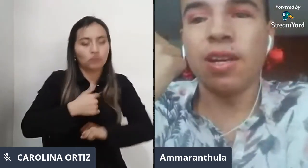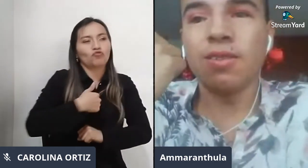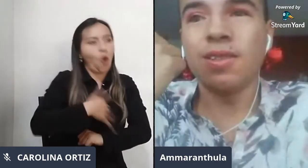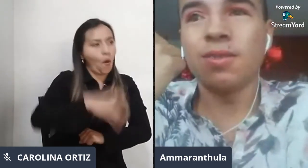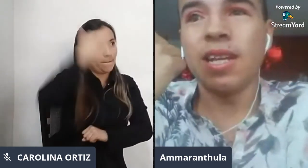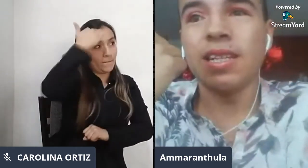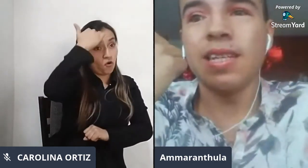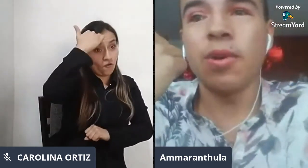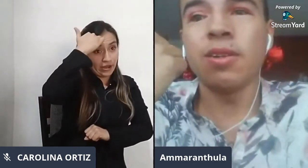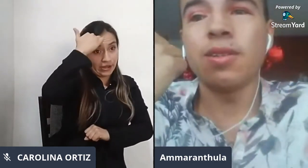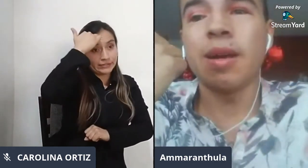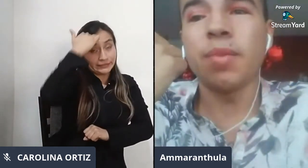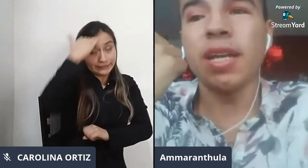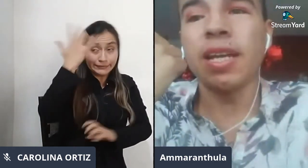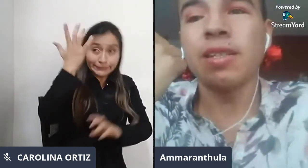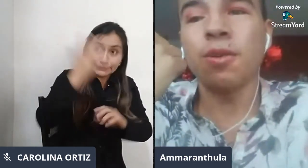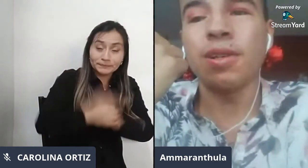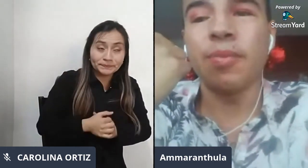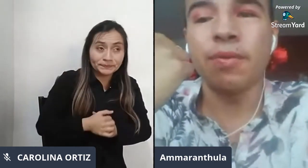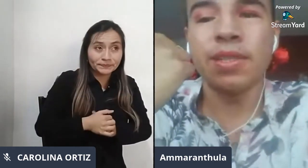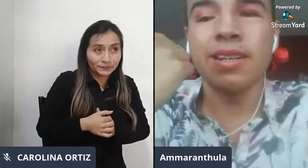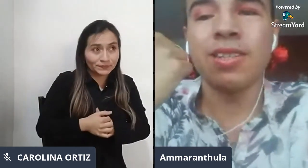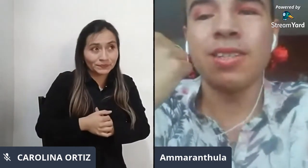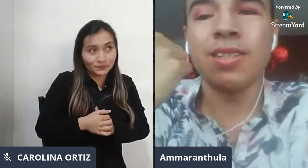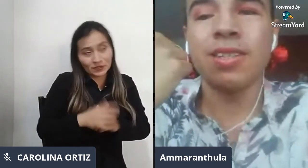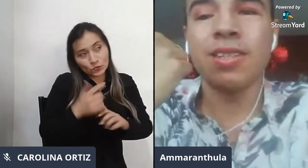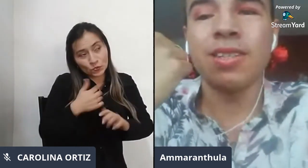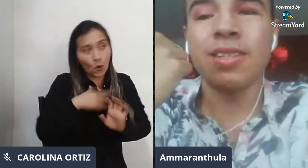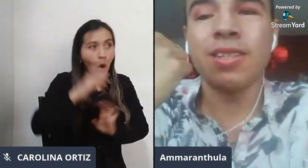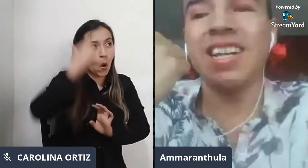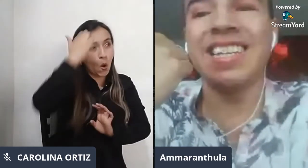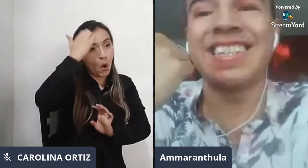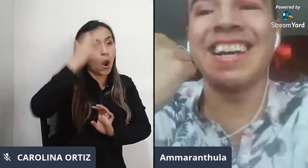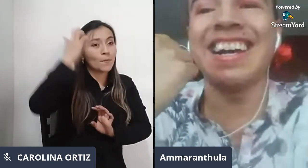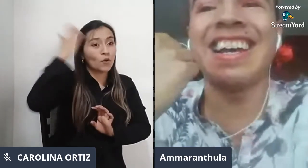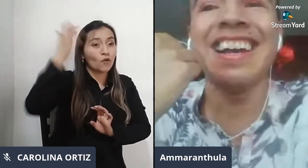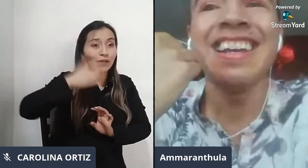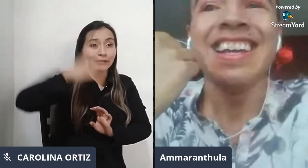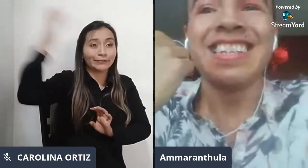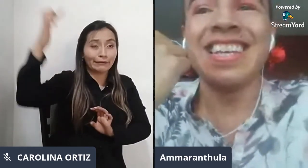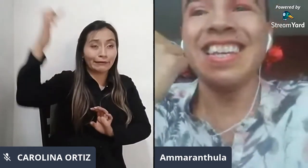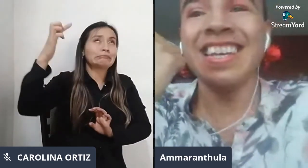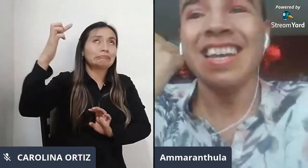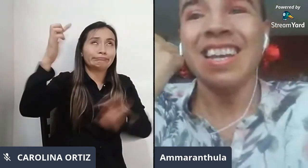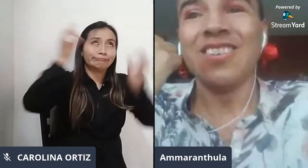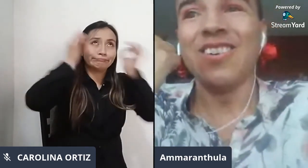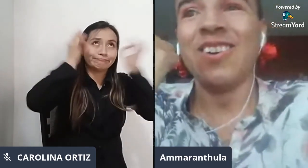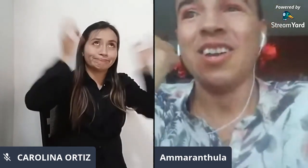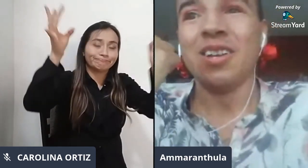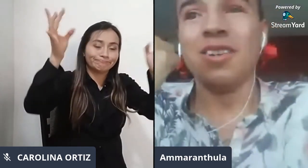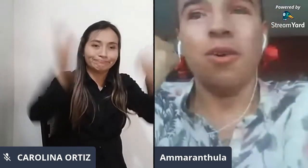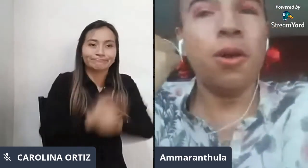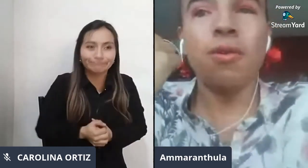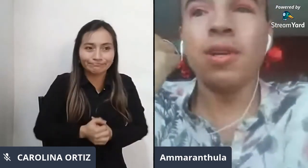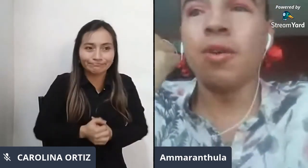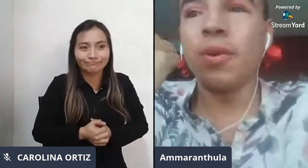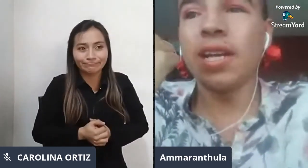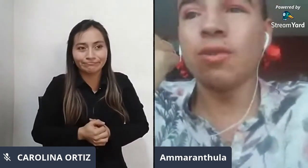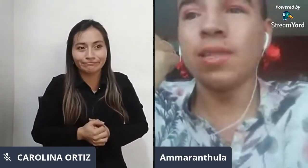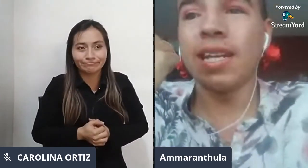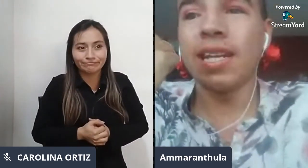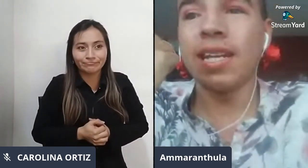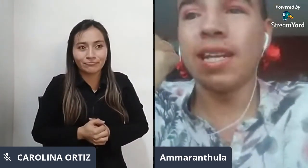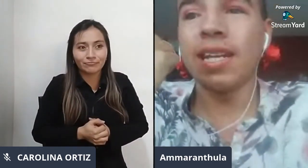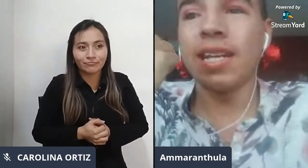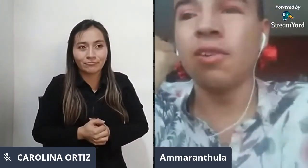y entonces una dice, bueno, también escogí una profesión reprecarizada, ¿sí? No, una no podía gustarle